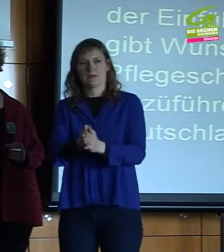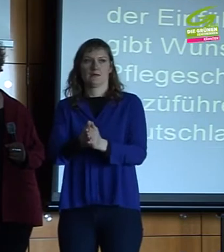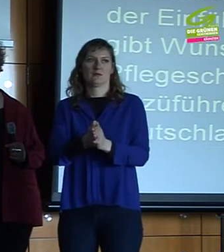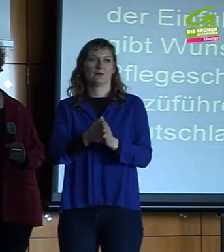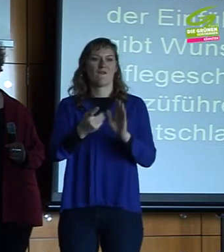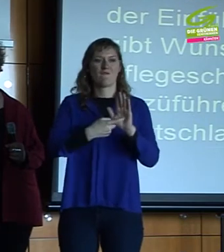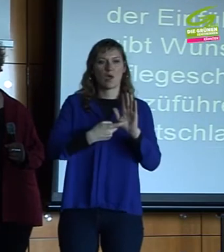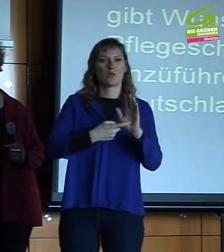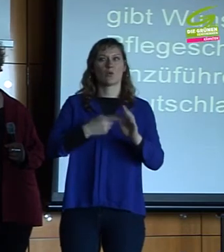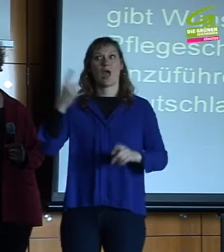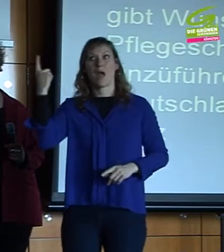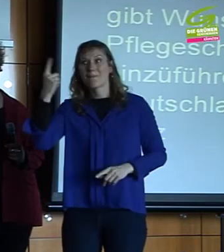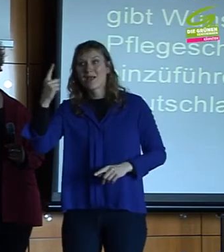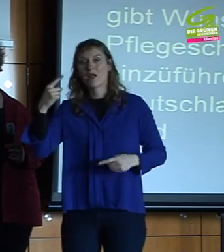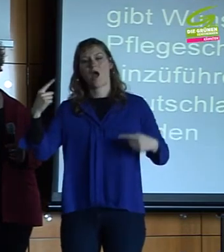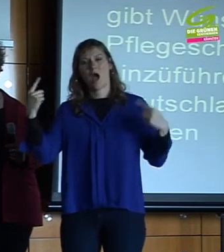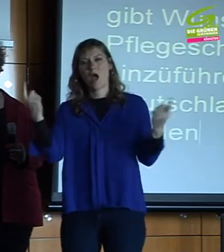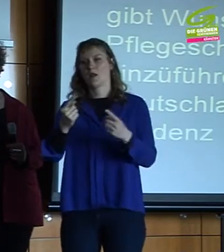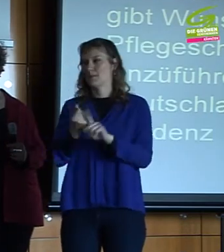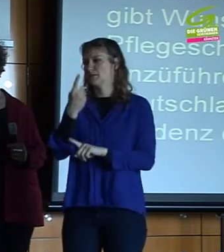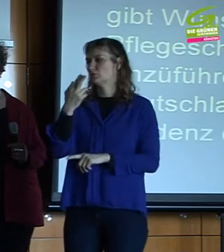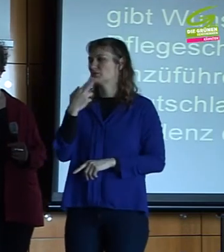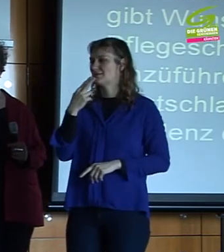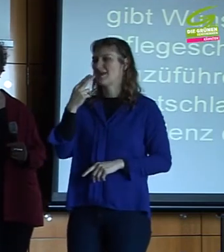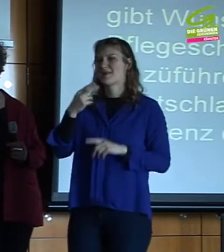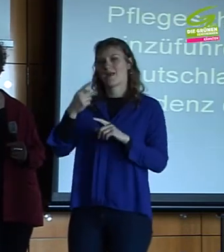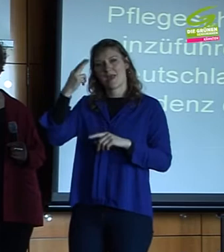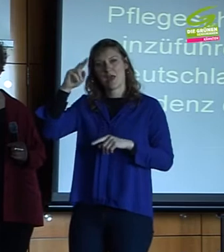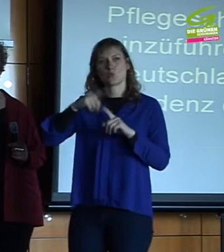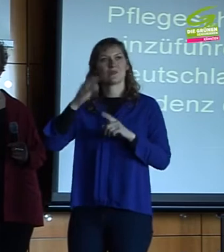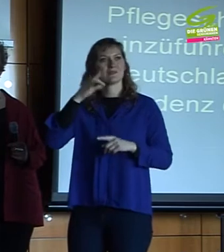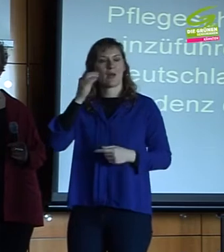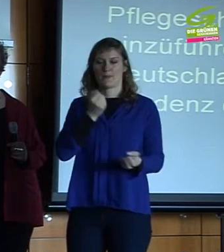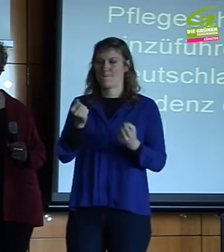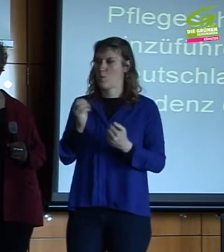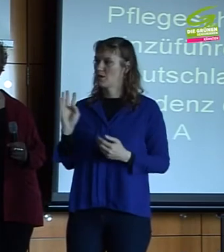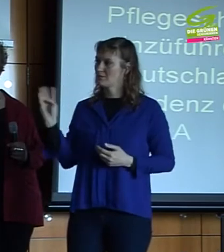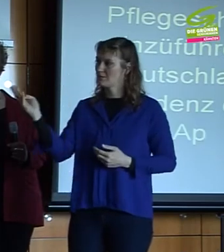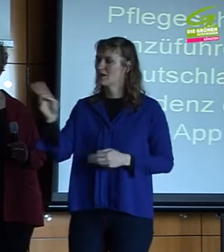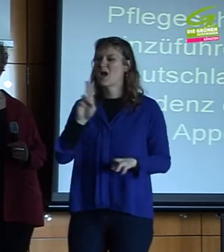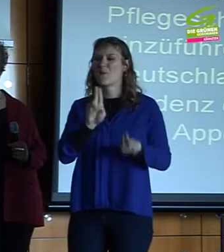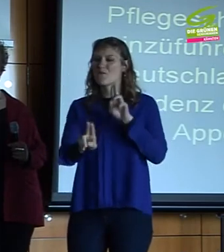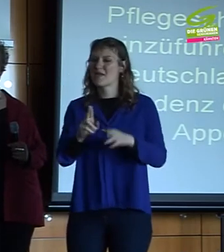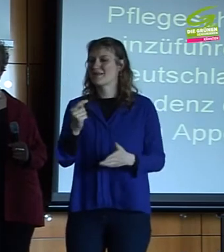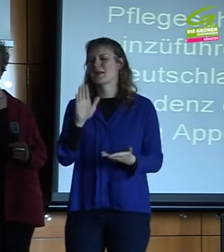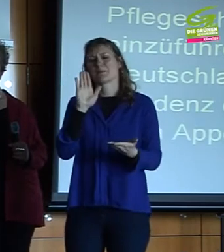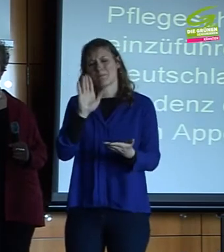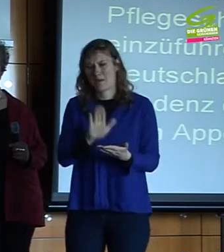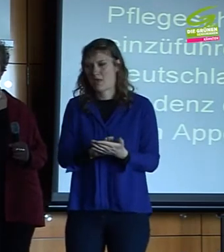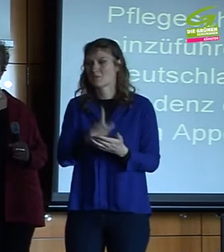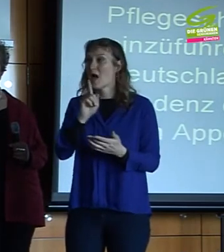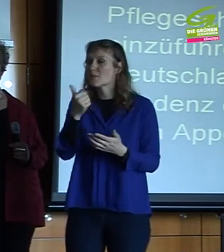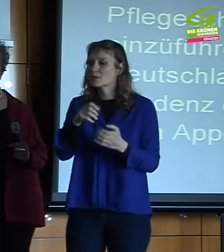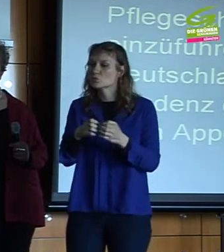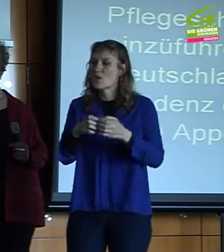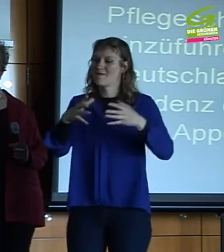mein Appell an alle, speziell an die Herren und Damen Politiker, das Pflegegeld unbedingt erhalten, aber ausbauen